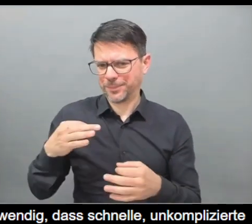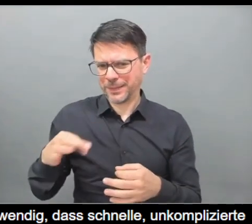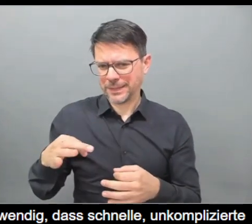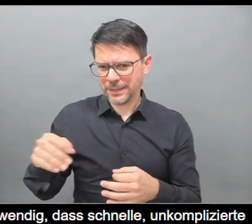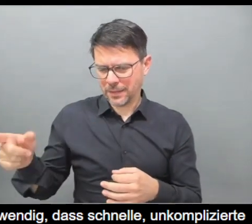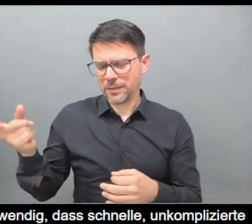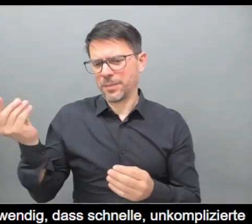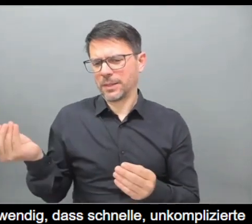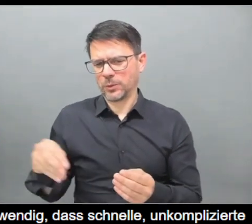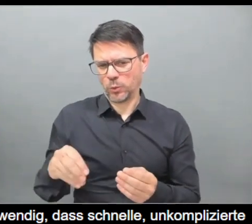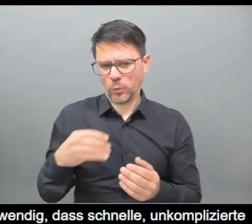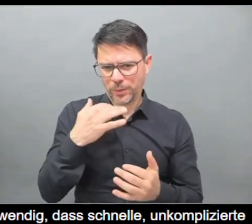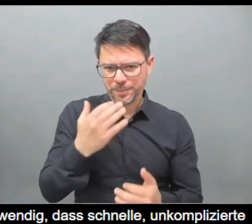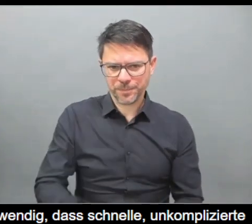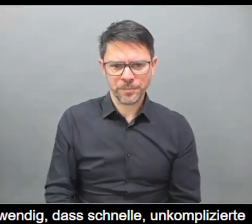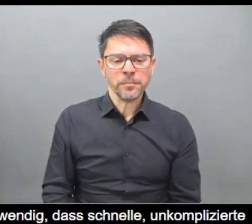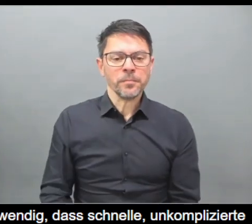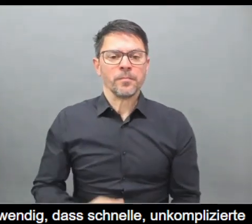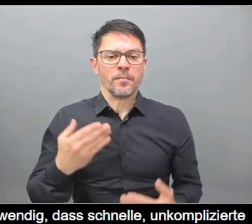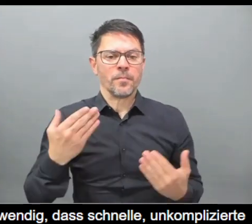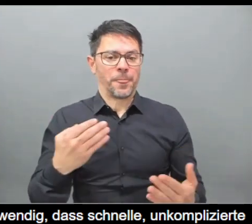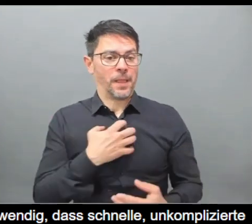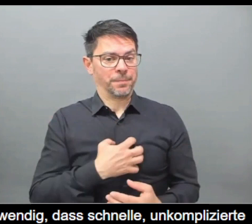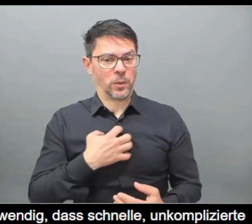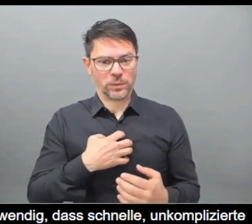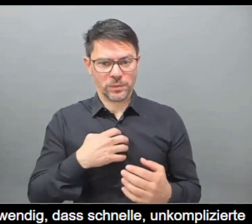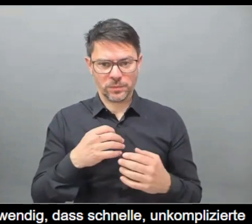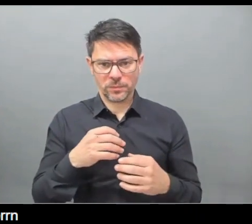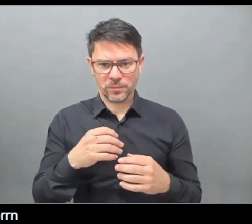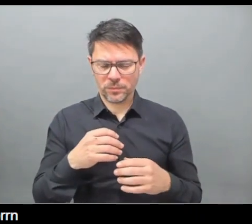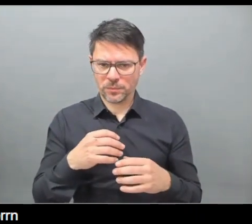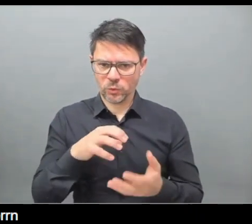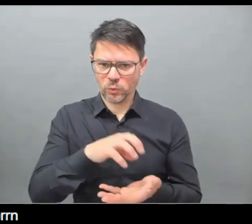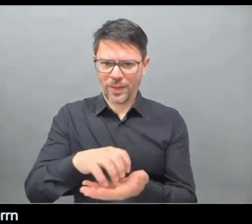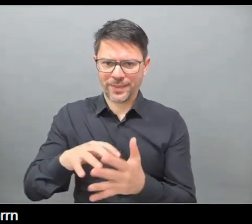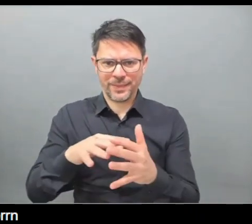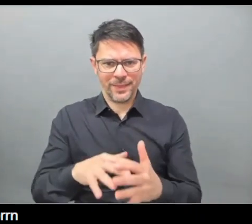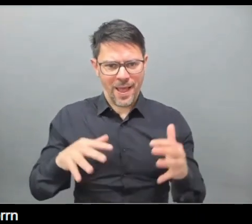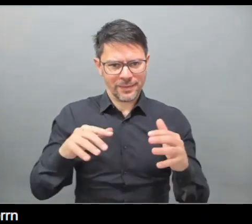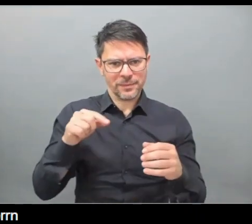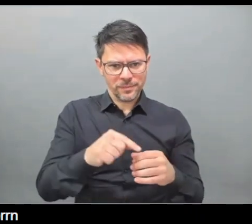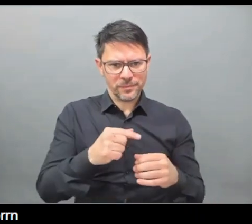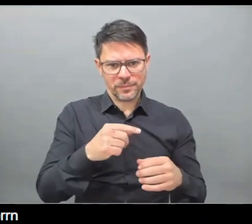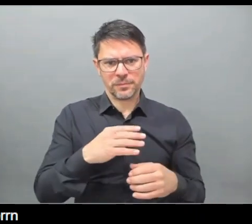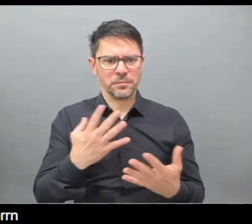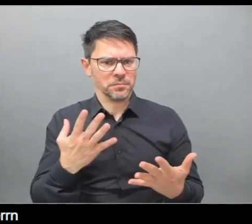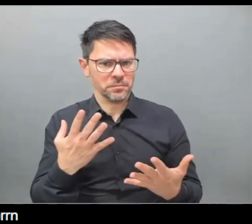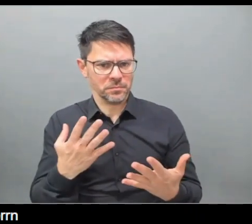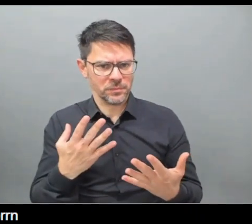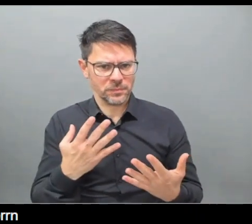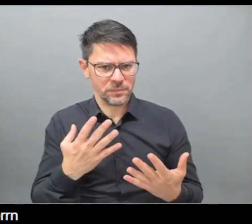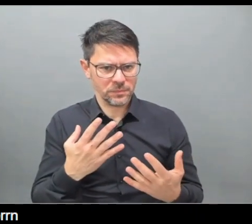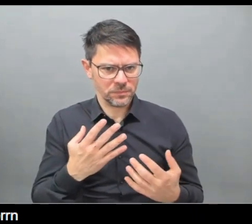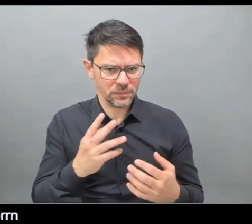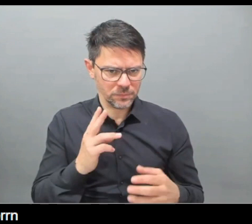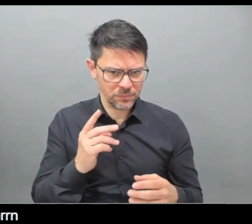Krankenhauswesens notwendig ist. Das hat nicht nur damit zu tun, dass man die Finanzierbarkeit des Gesundheitssystems im Blick